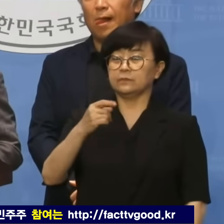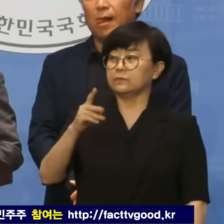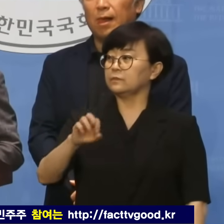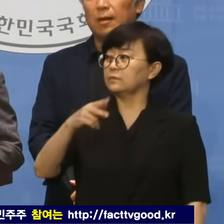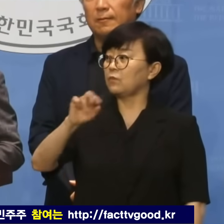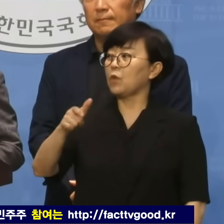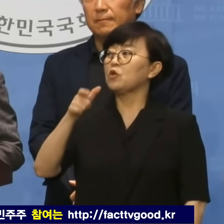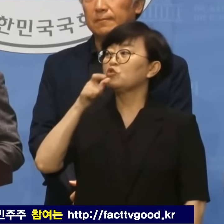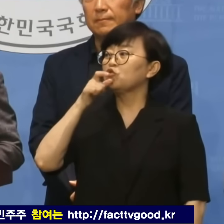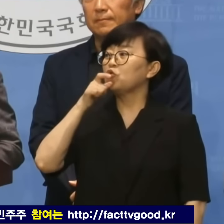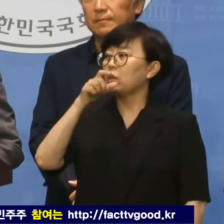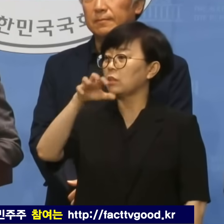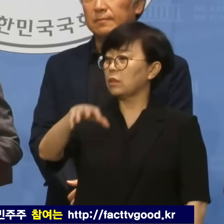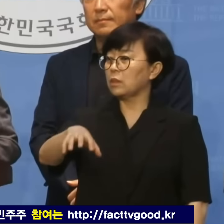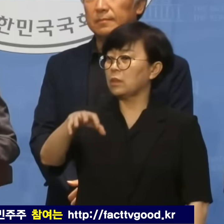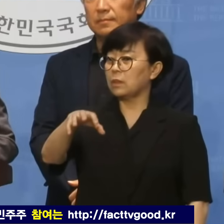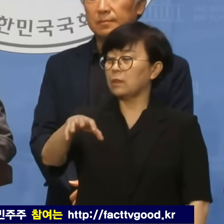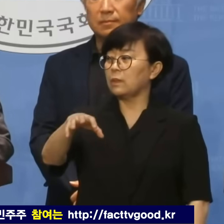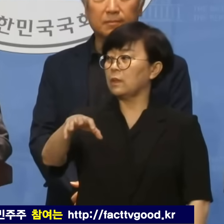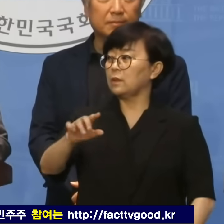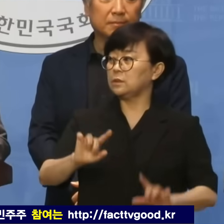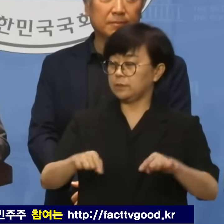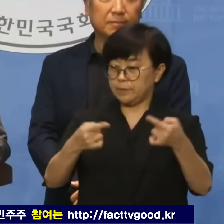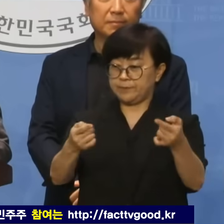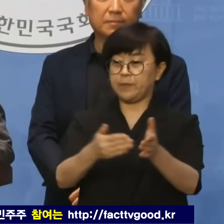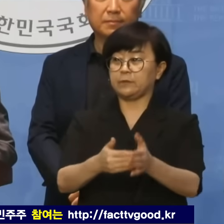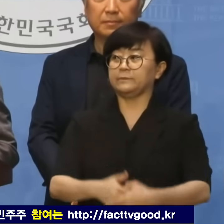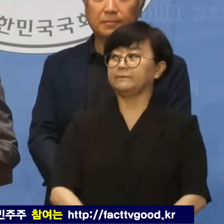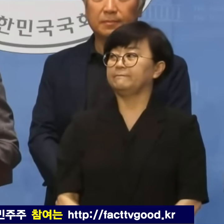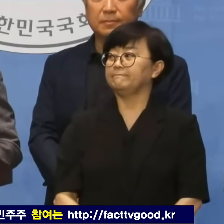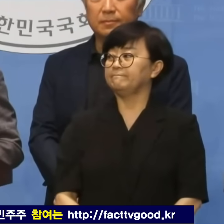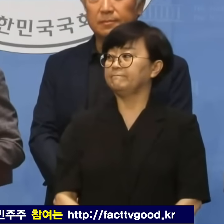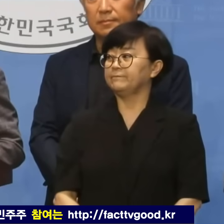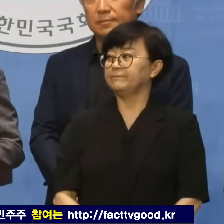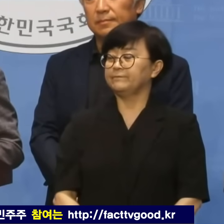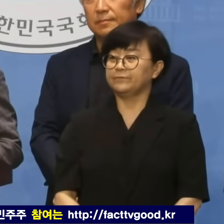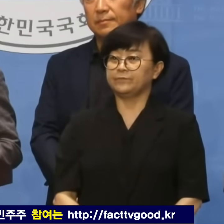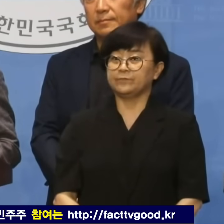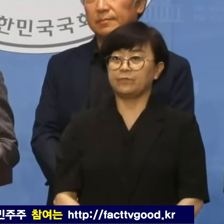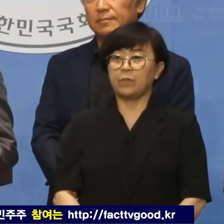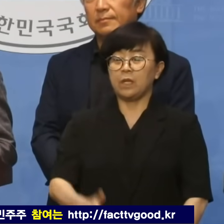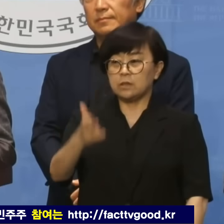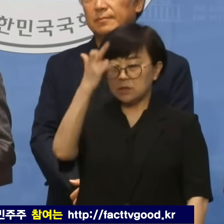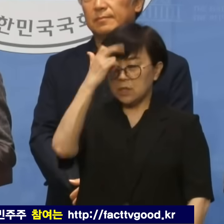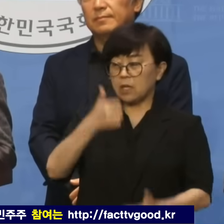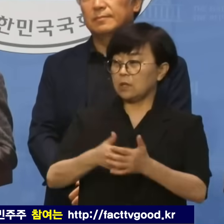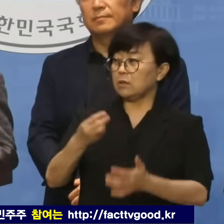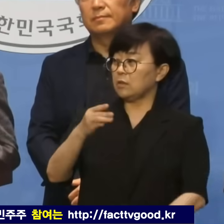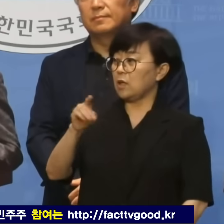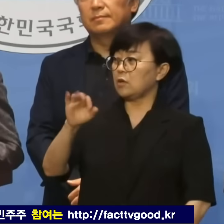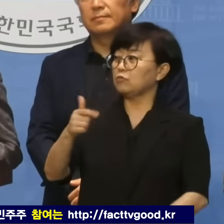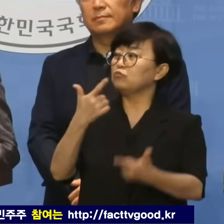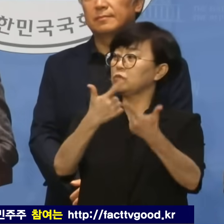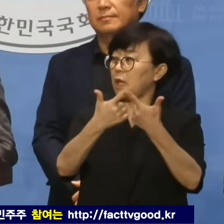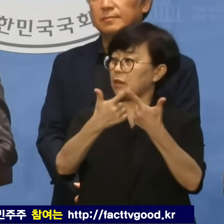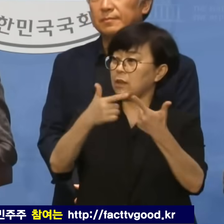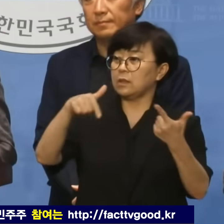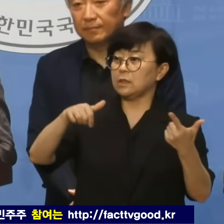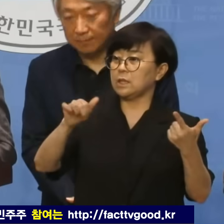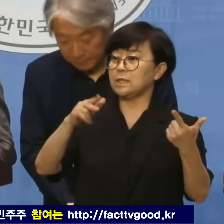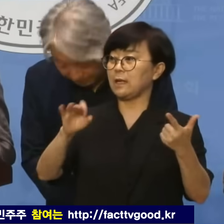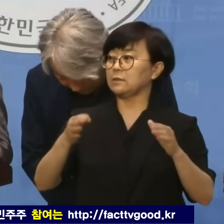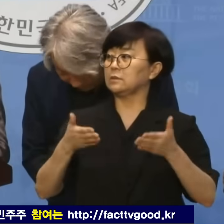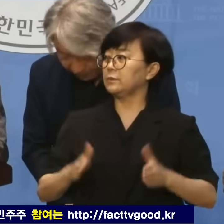수원무 지역위원장 직무대행님 참석하셨습니다. 네, 최태경 부산 기장군 지역위원장님